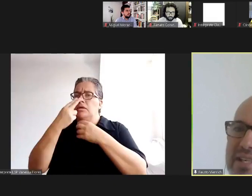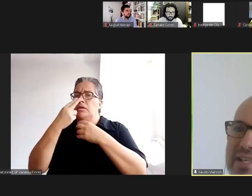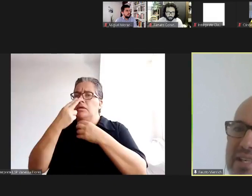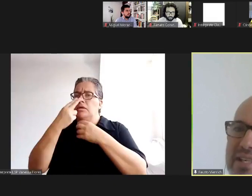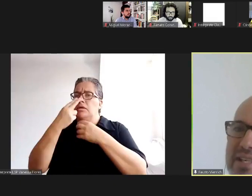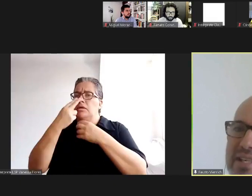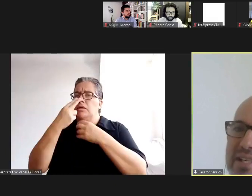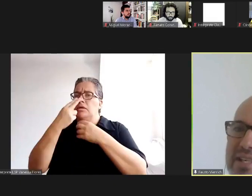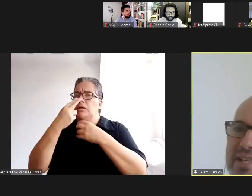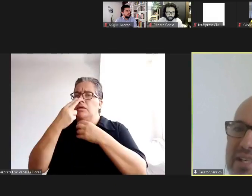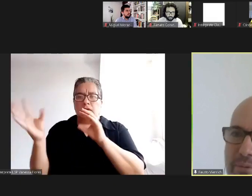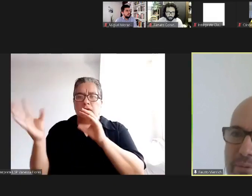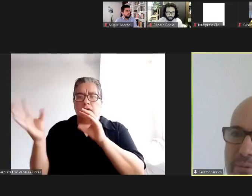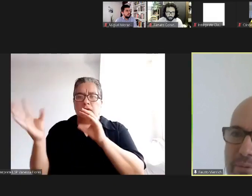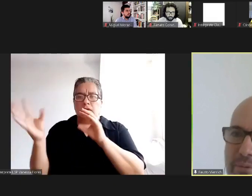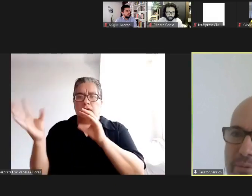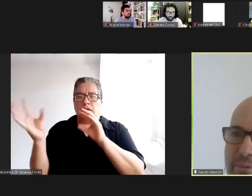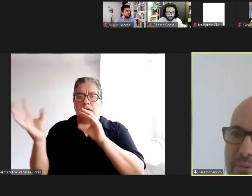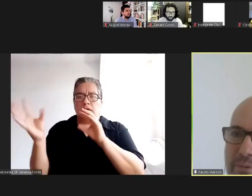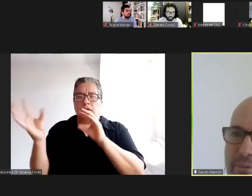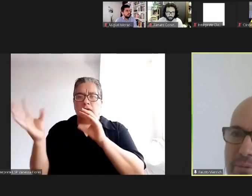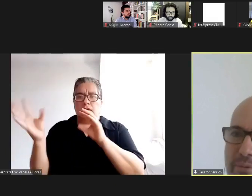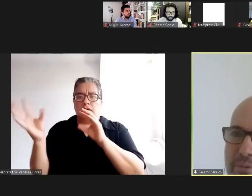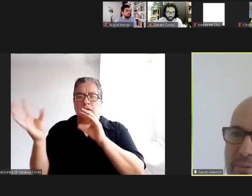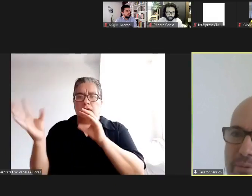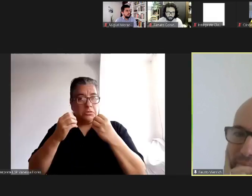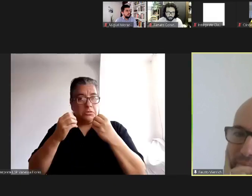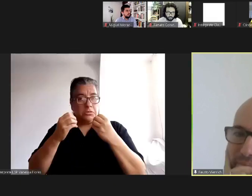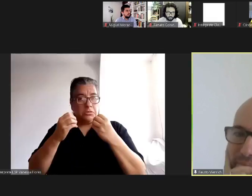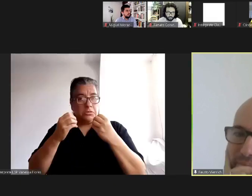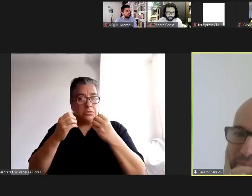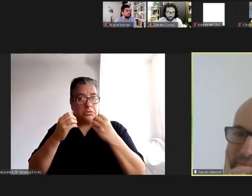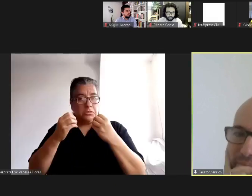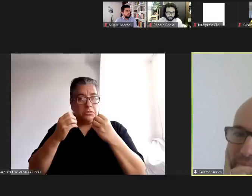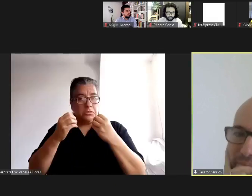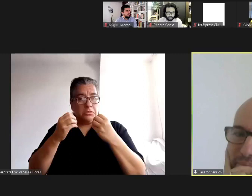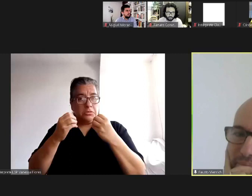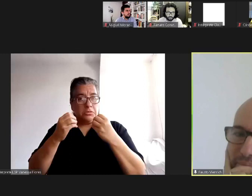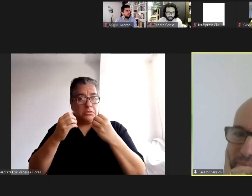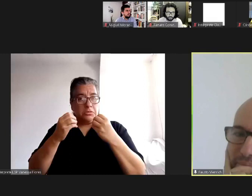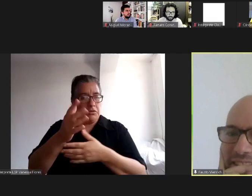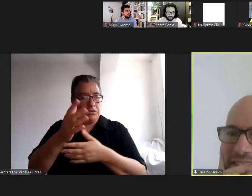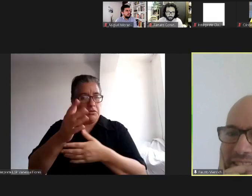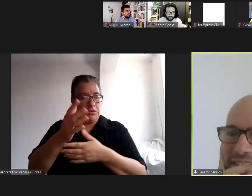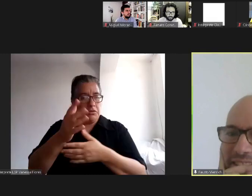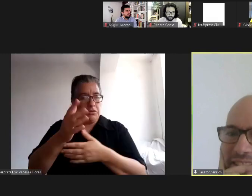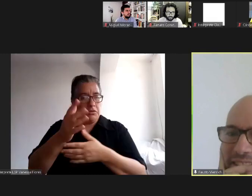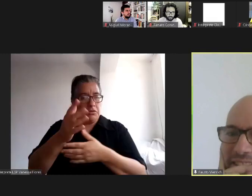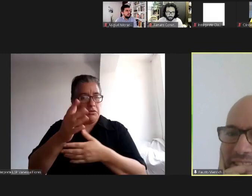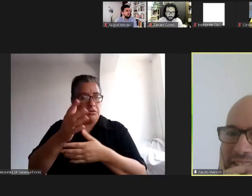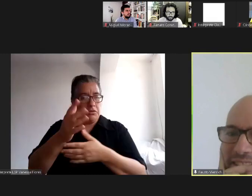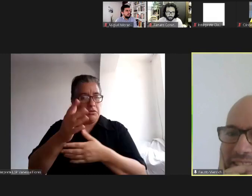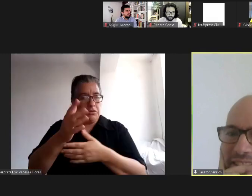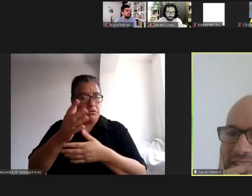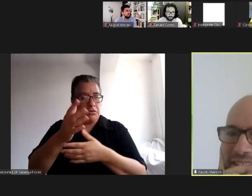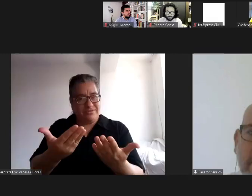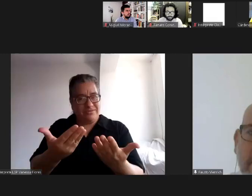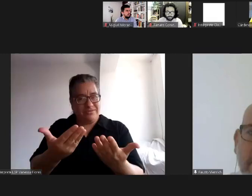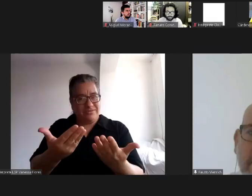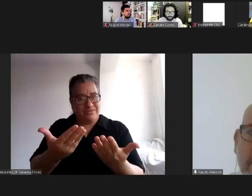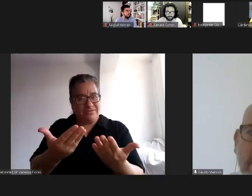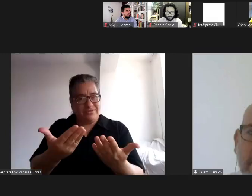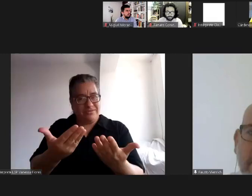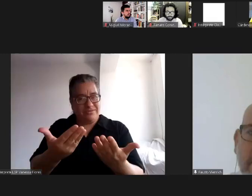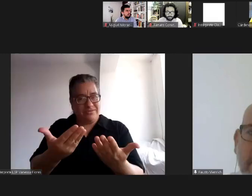implementación y si se está llevando de una manera adecuada, ¿no? Eso sería todo por mi parte. Muchas gracias. Gracias,